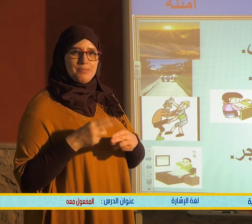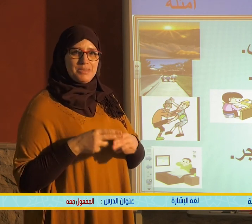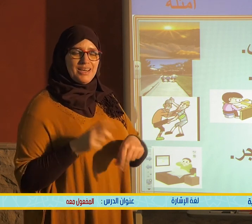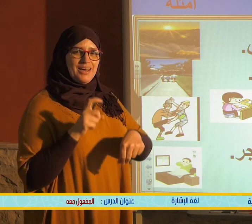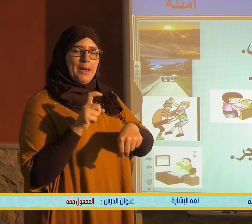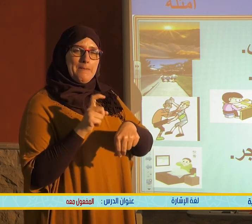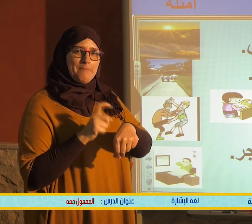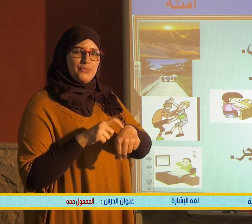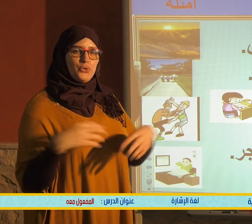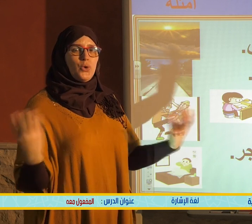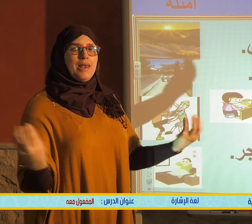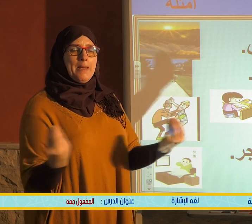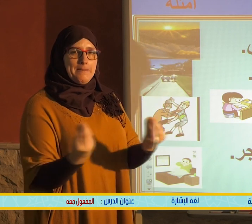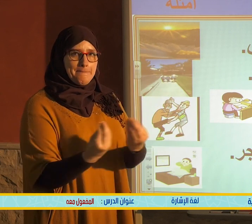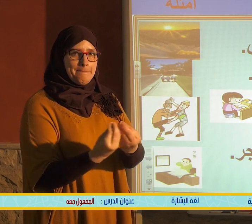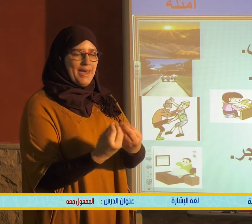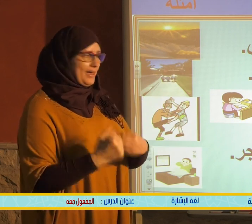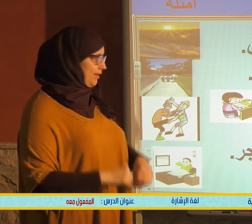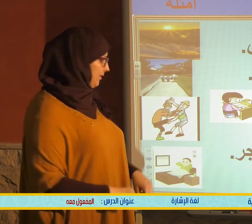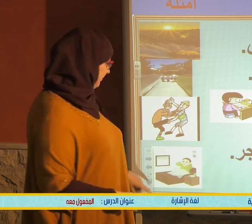نسميها مفعول معه.